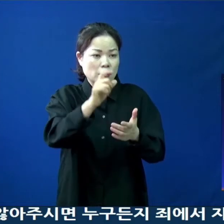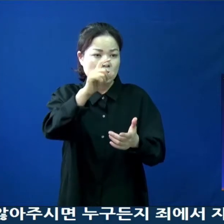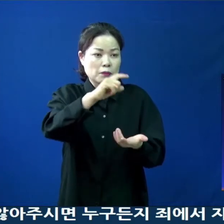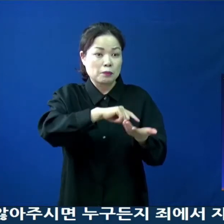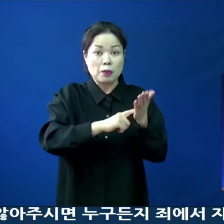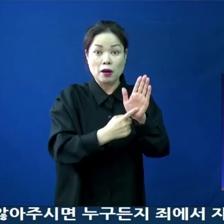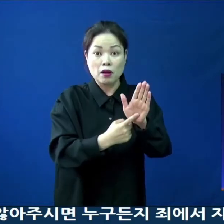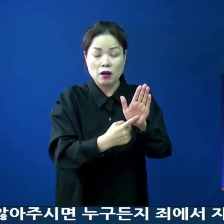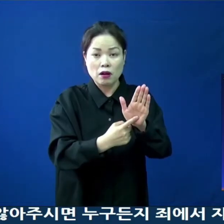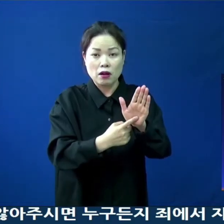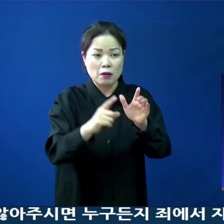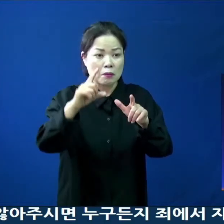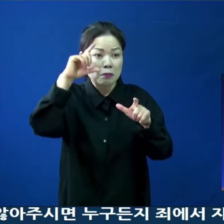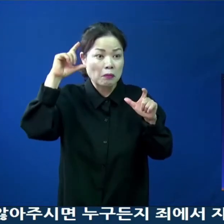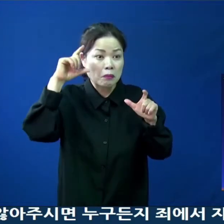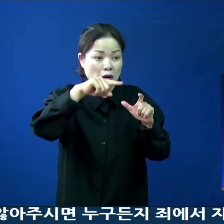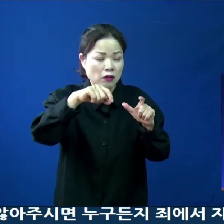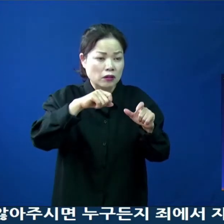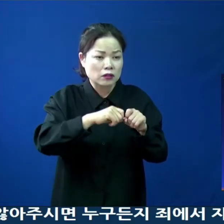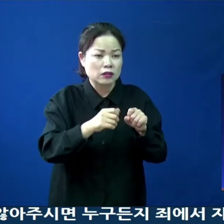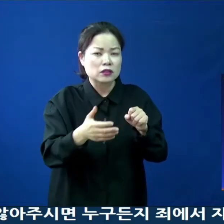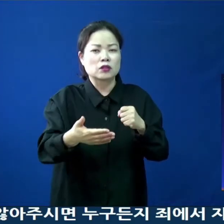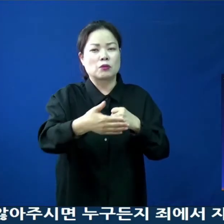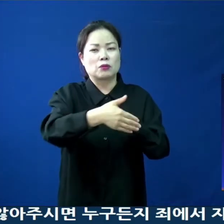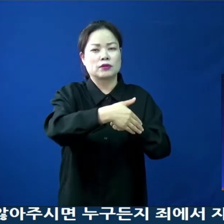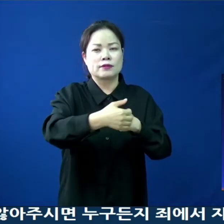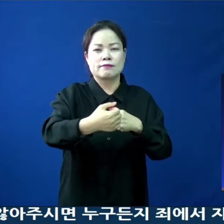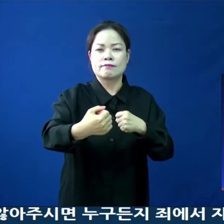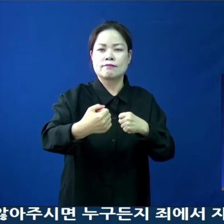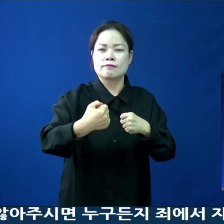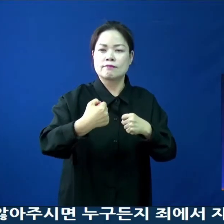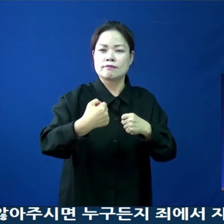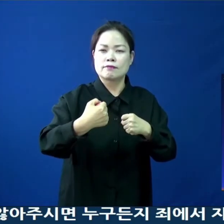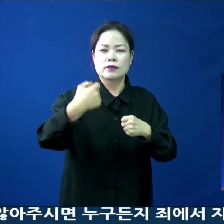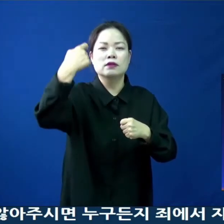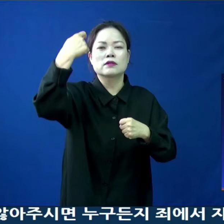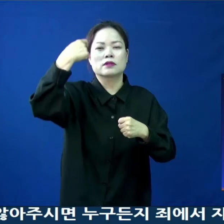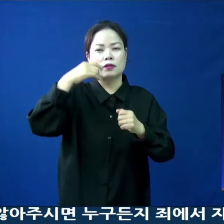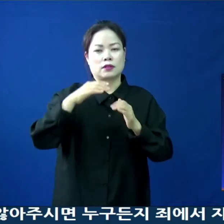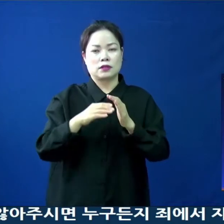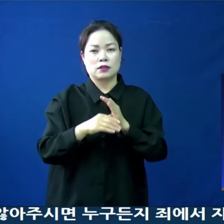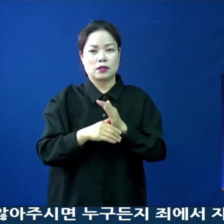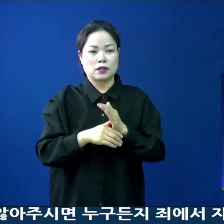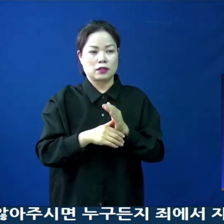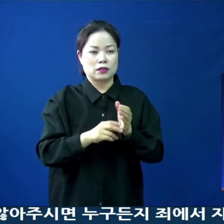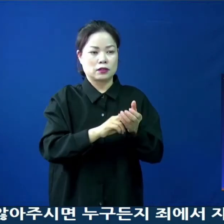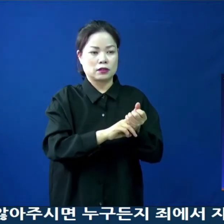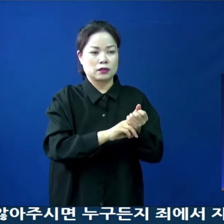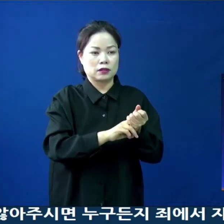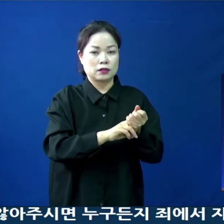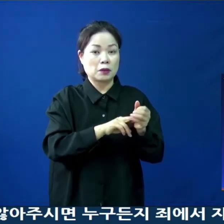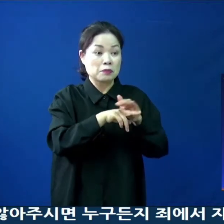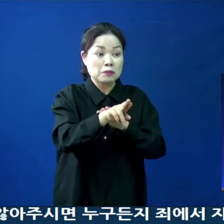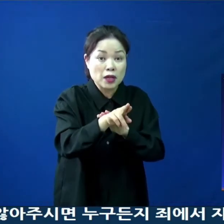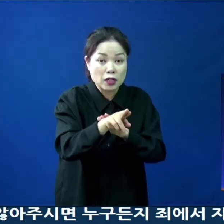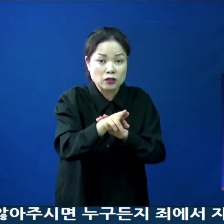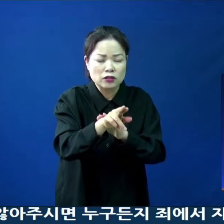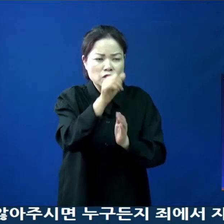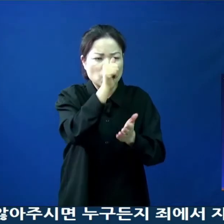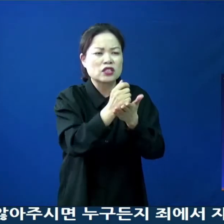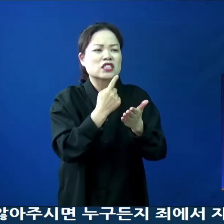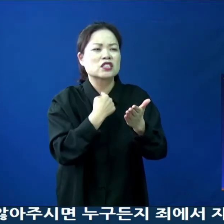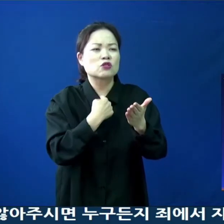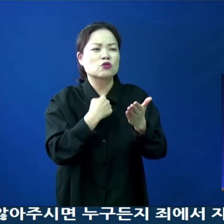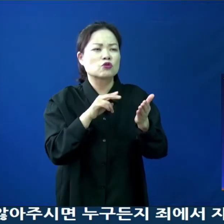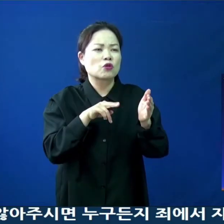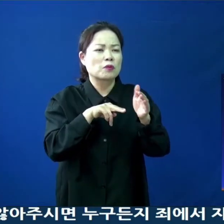밝혀져도 자기가 덮을 수 있는 힘이 있다고 느껴질 때, 혹은 빠져나갈 구멍이 있다고 생각될 때,